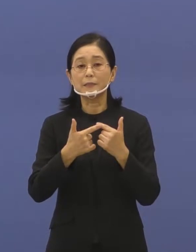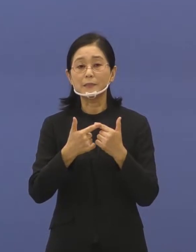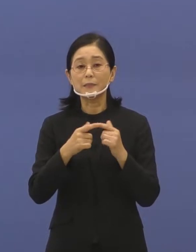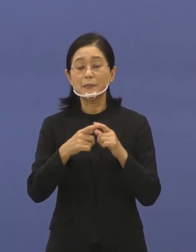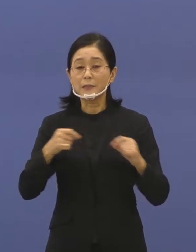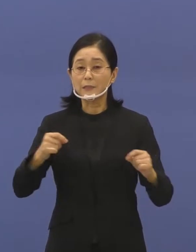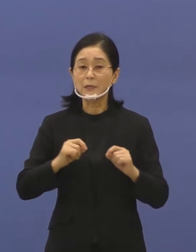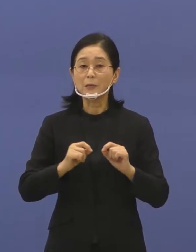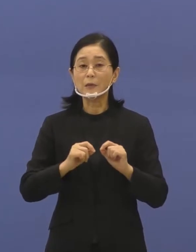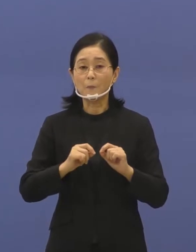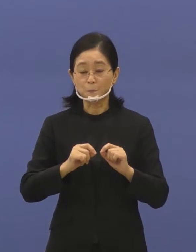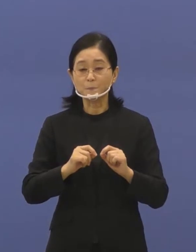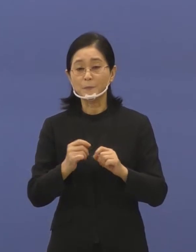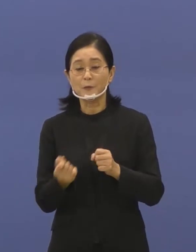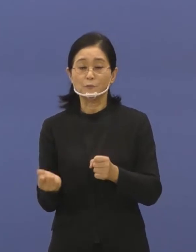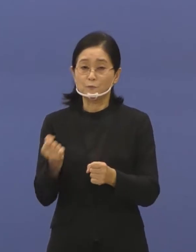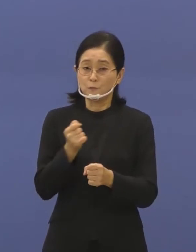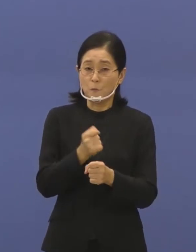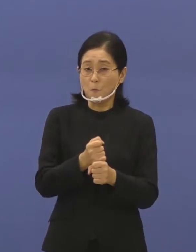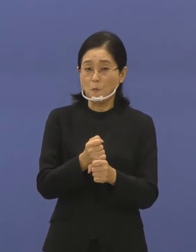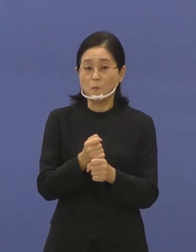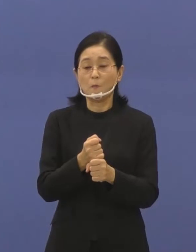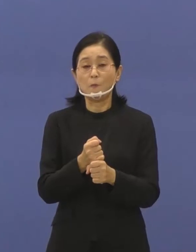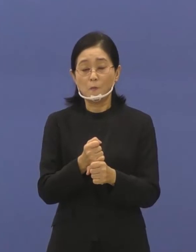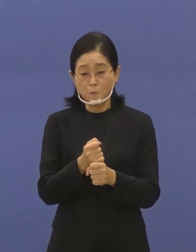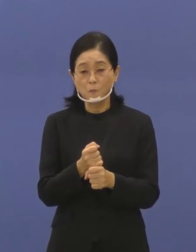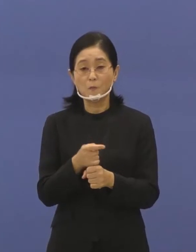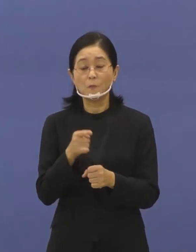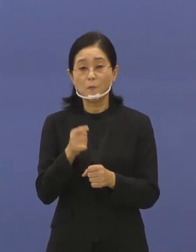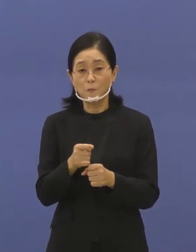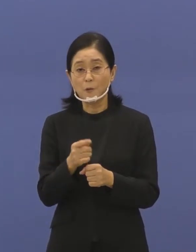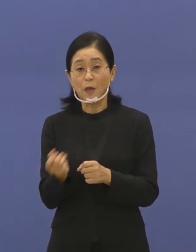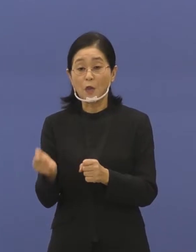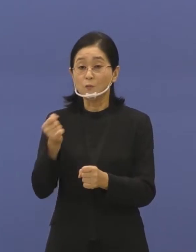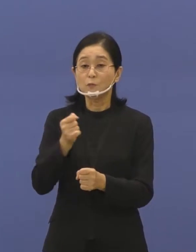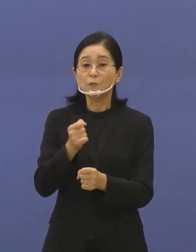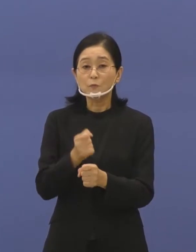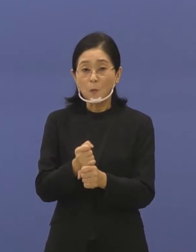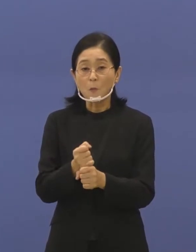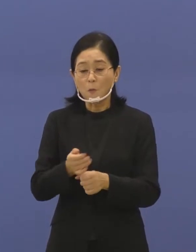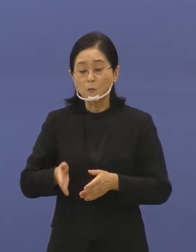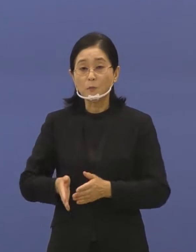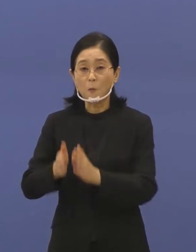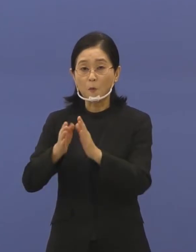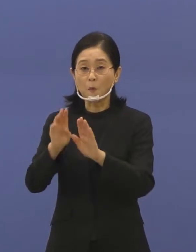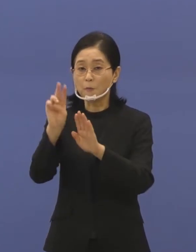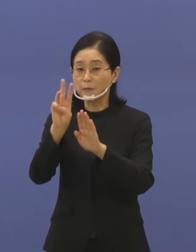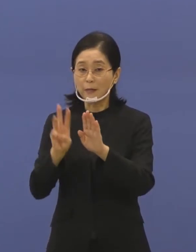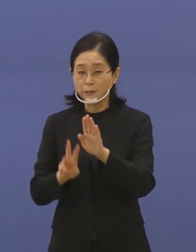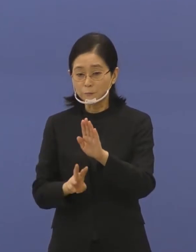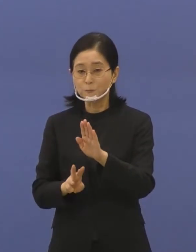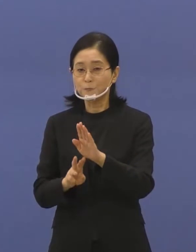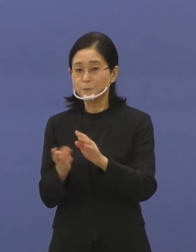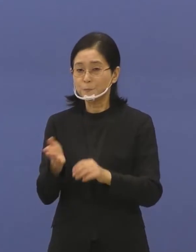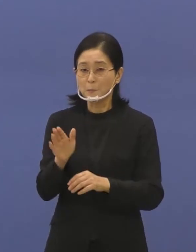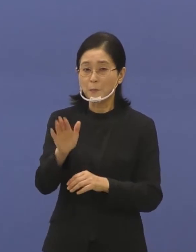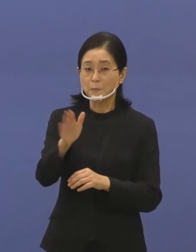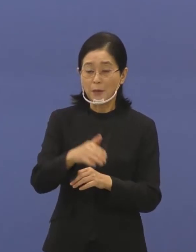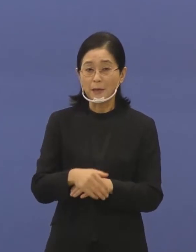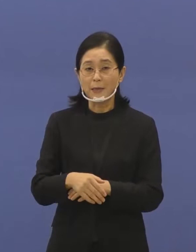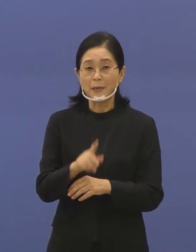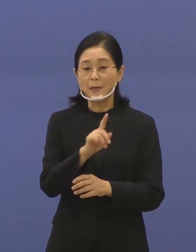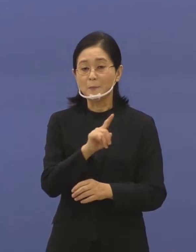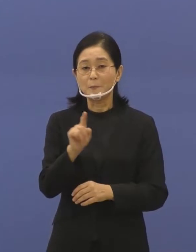復興という点では、復興道路に象徴される、ビルドバックベ